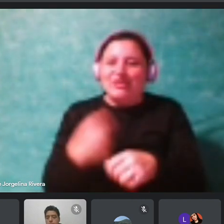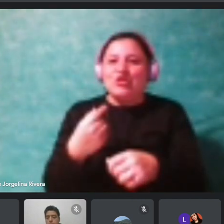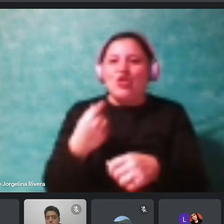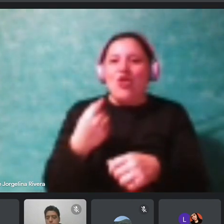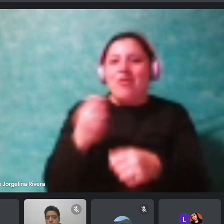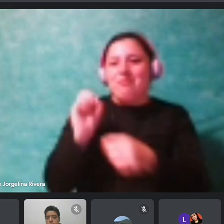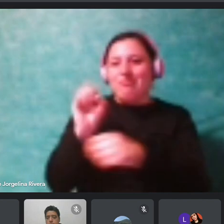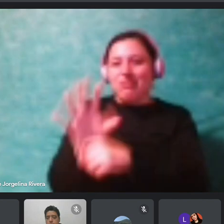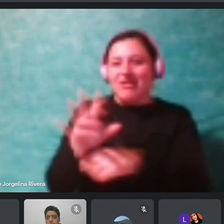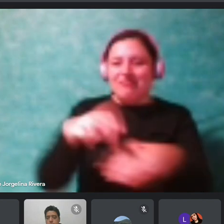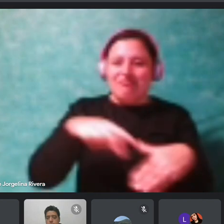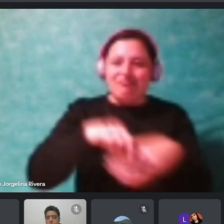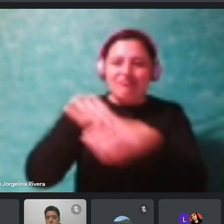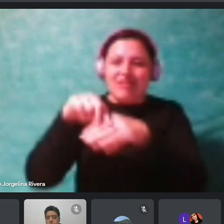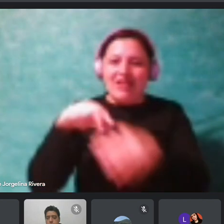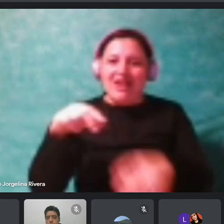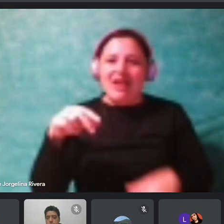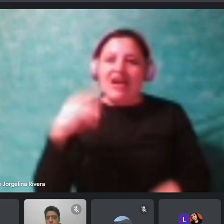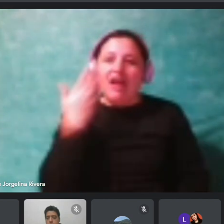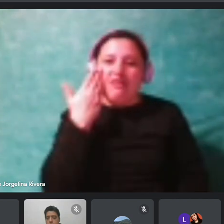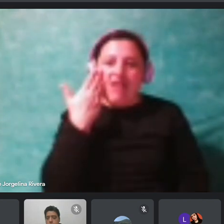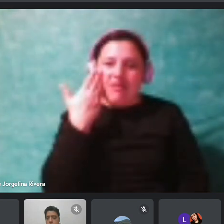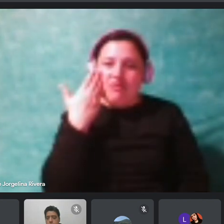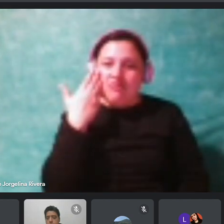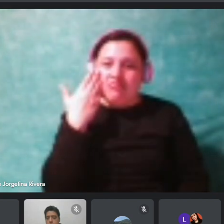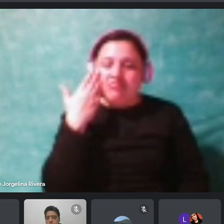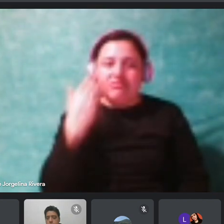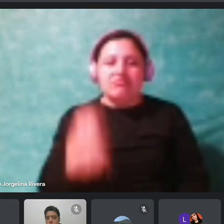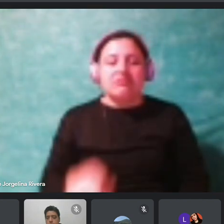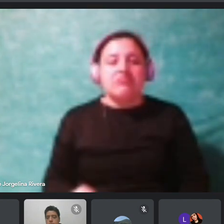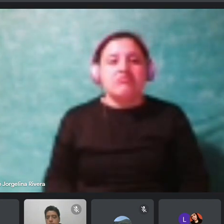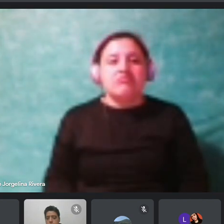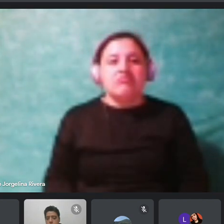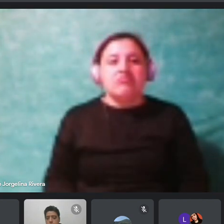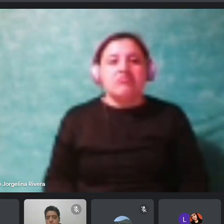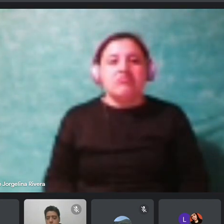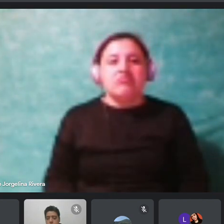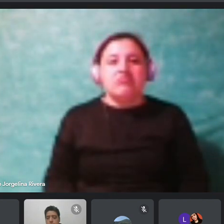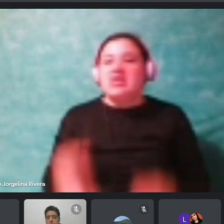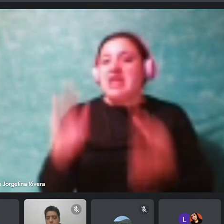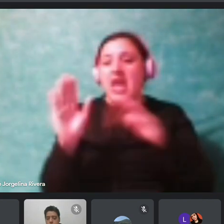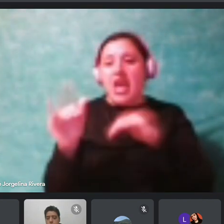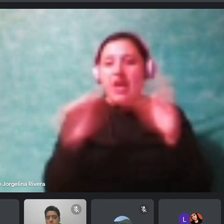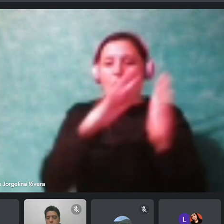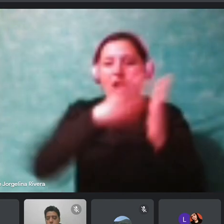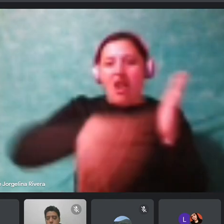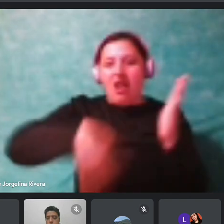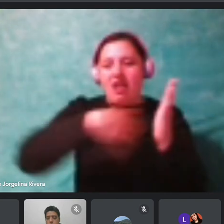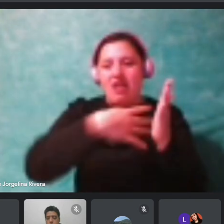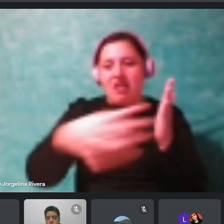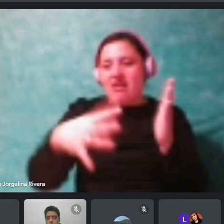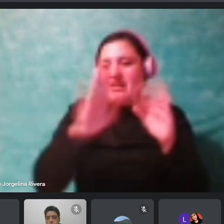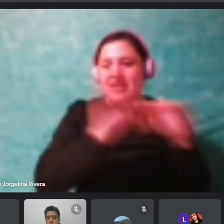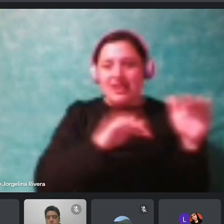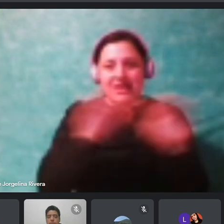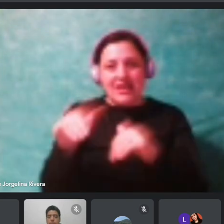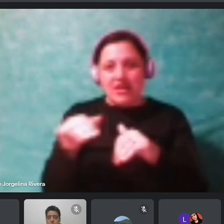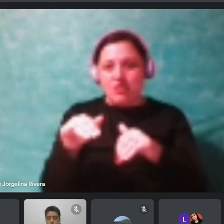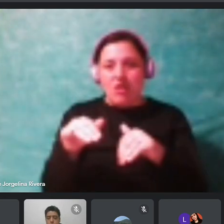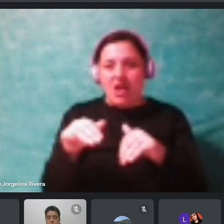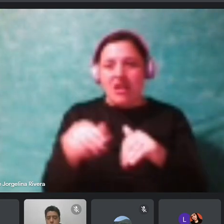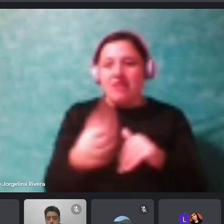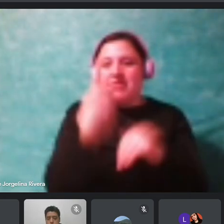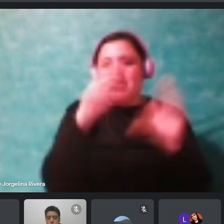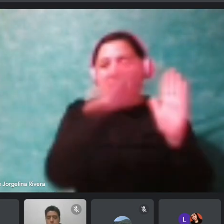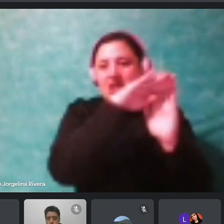por Facebook, ¿sí? Tiene el mismo formato, ¿sí? Tiene esta primera parte, que es